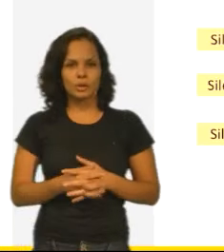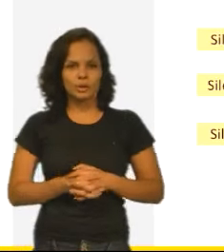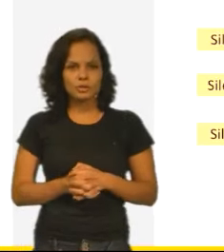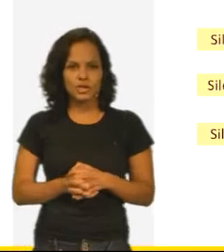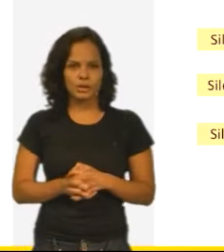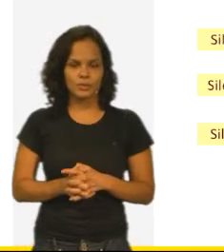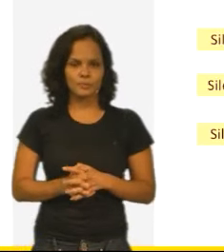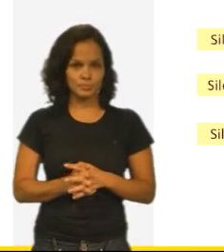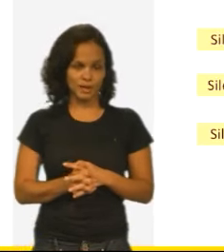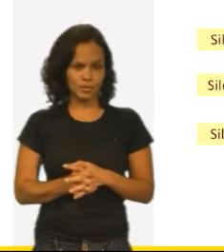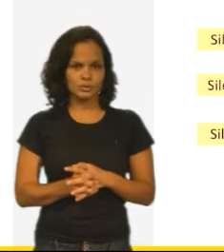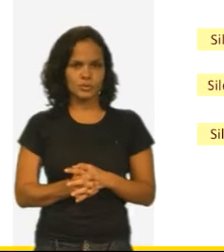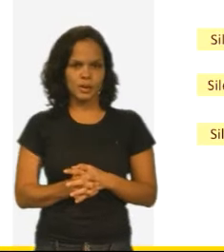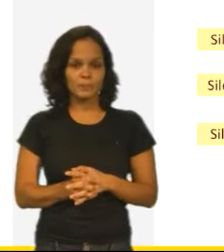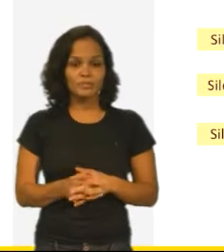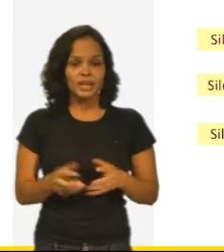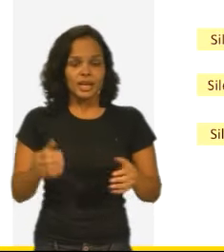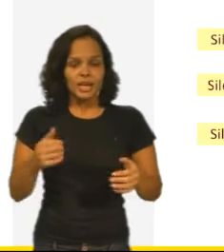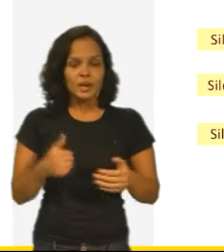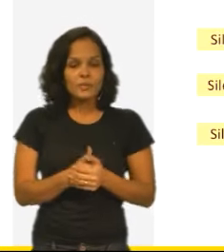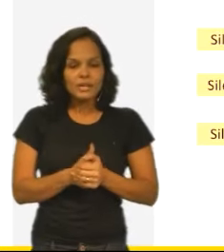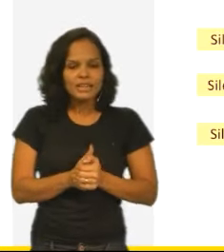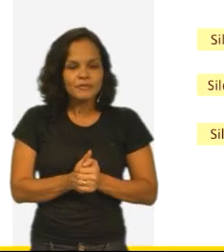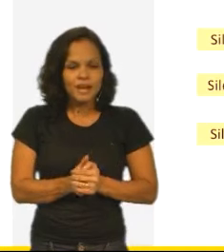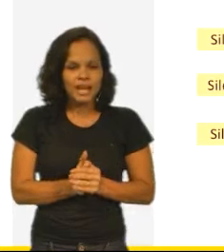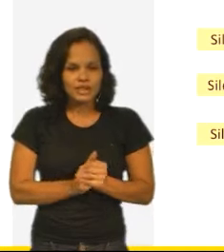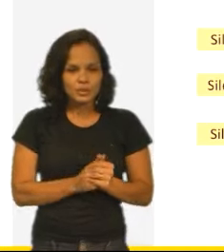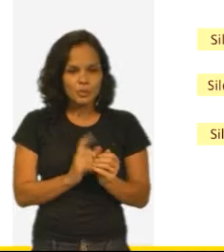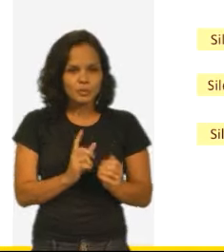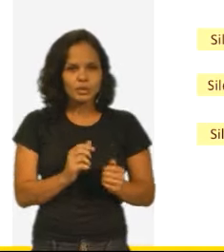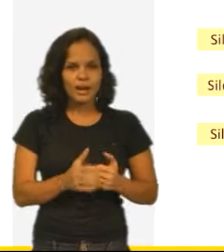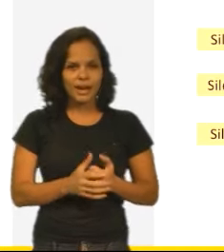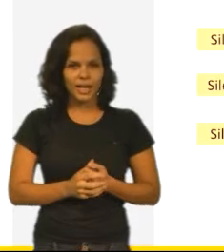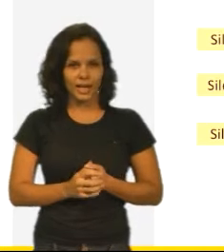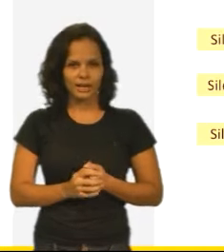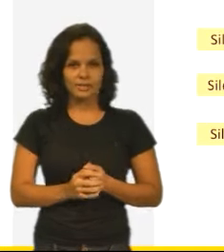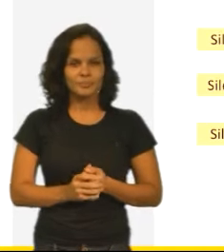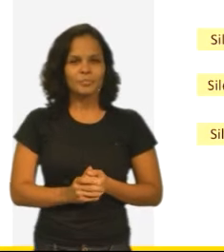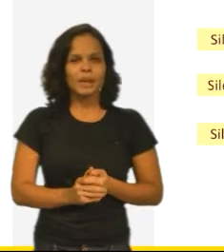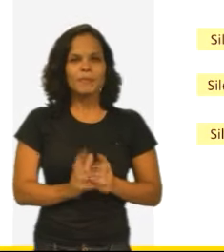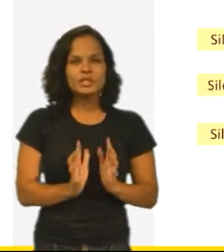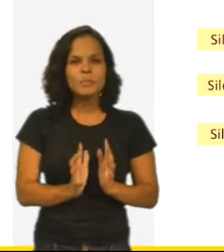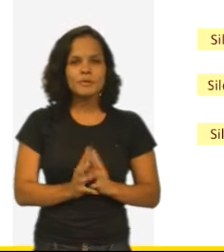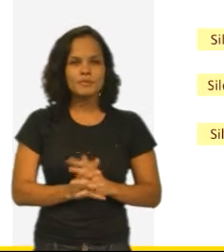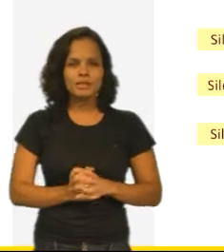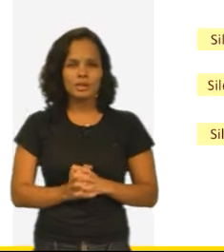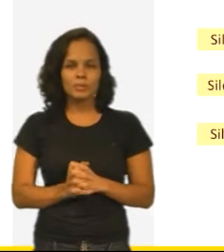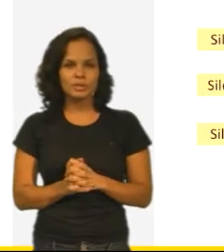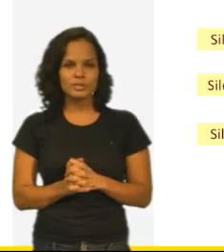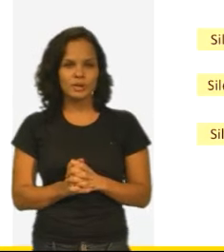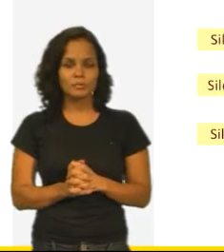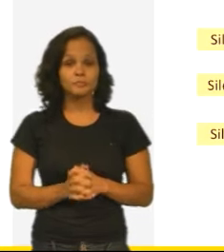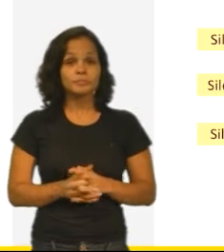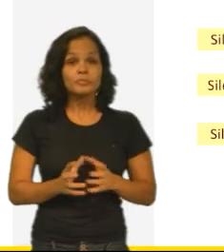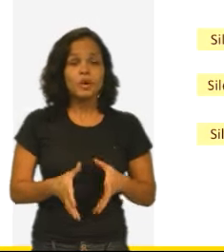troca do gênero da construção. Eu vou até falar disso um pouquinho lá na crase, mas só para você ter uma noção.